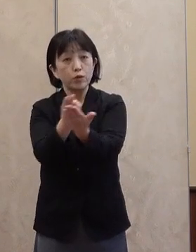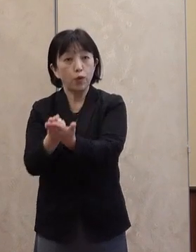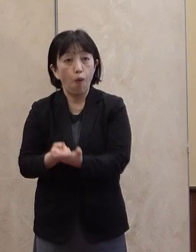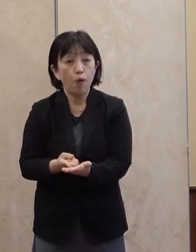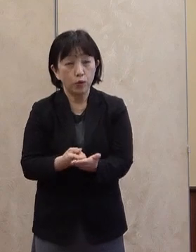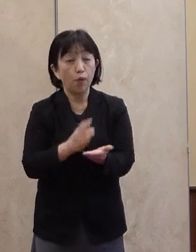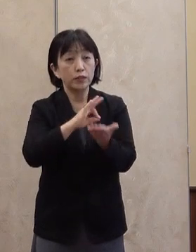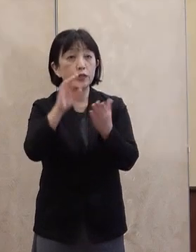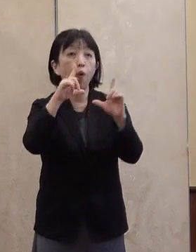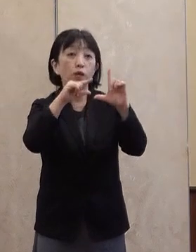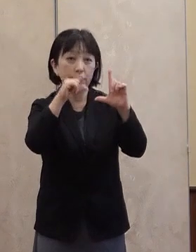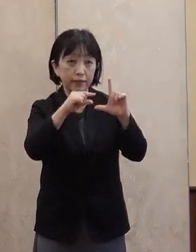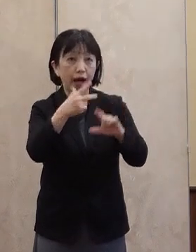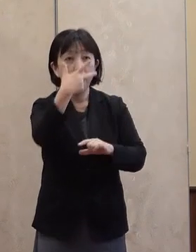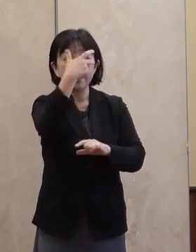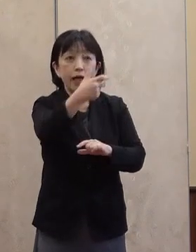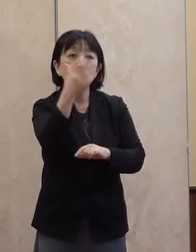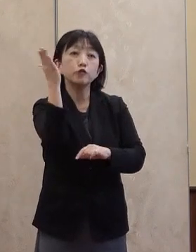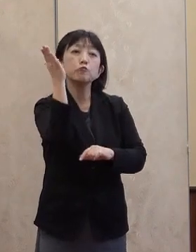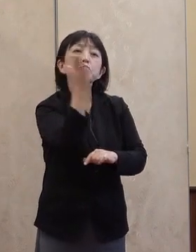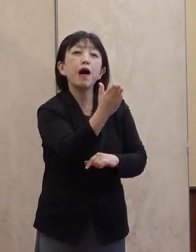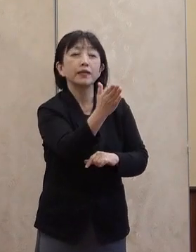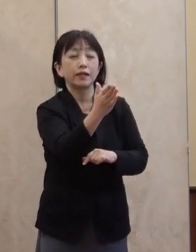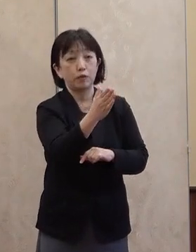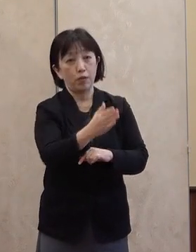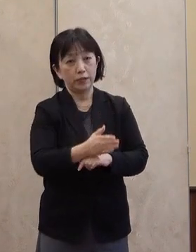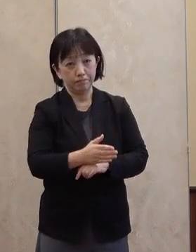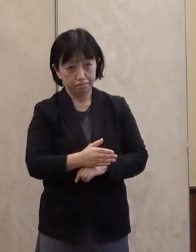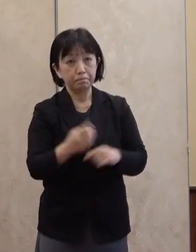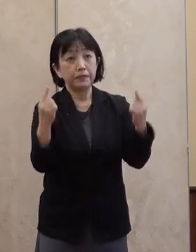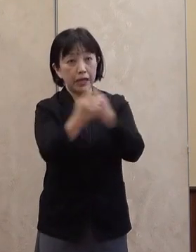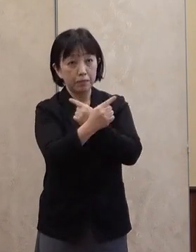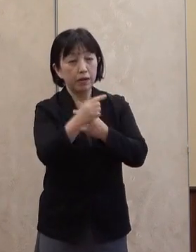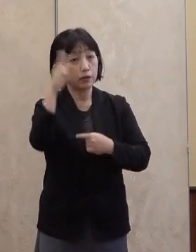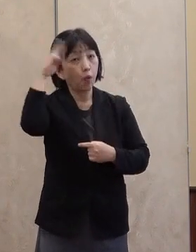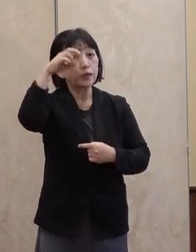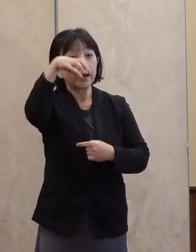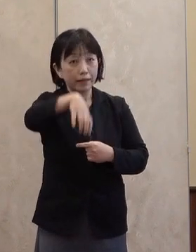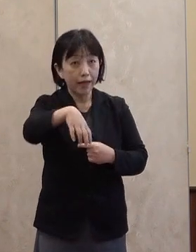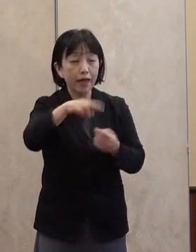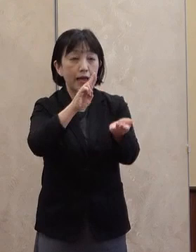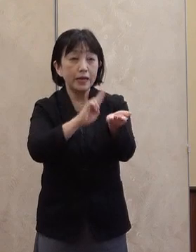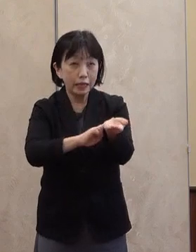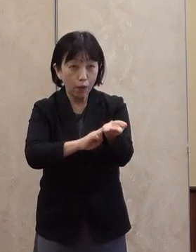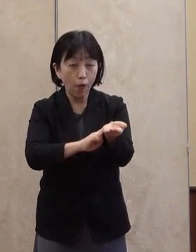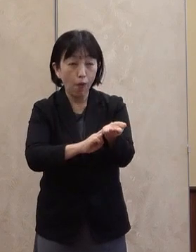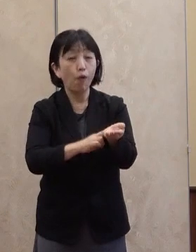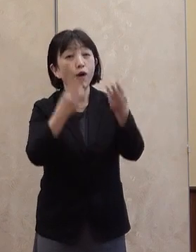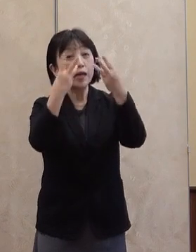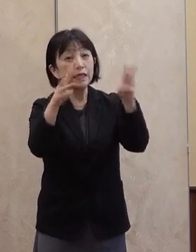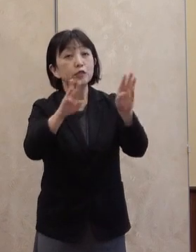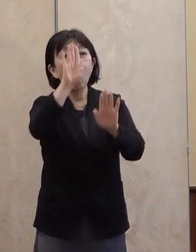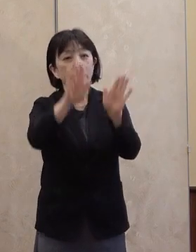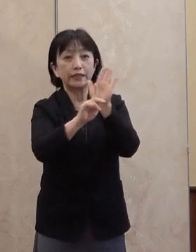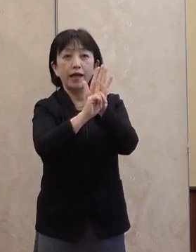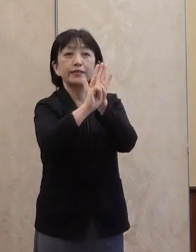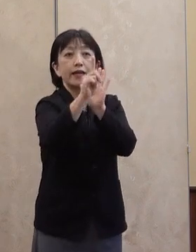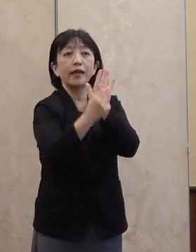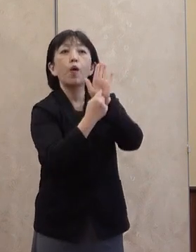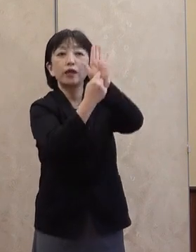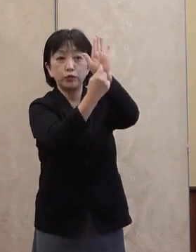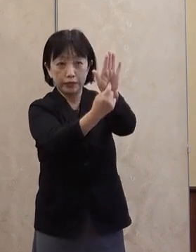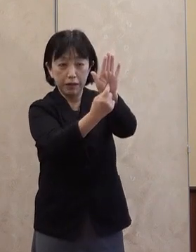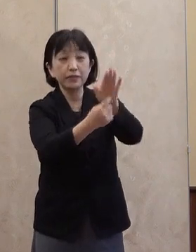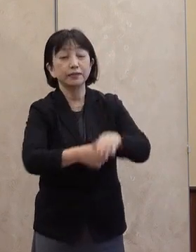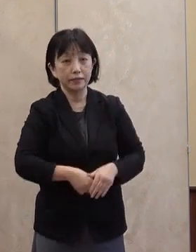ぼ 70% に達します。大阪において医療非常事態宣言を発出をいたします